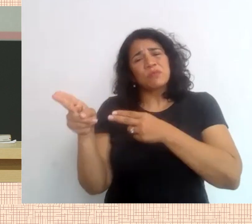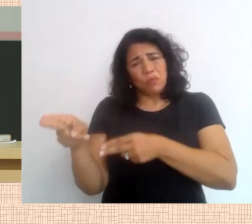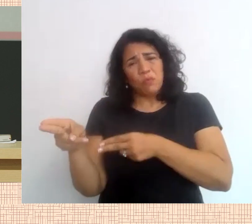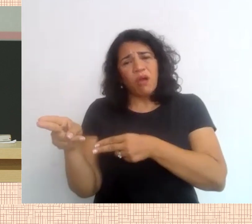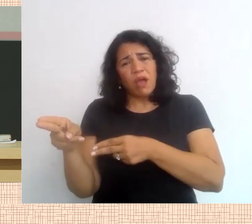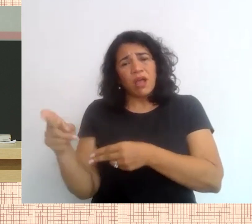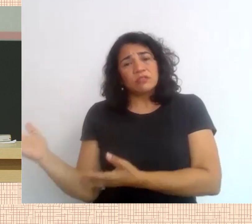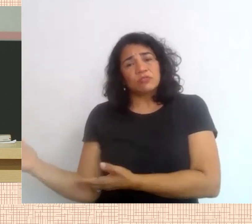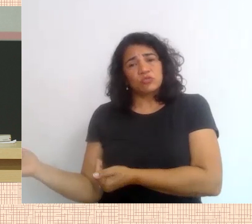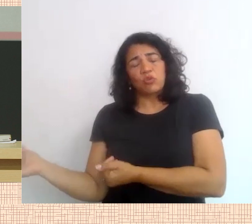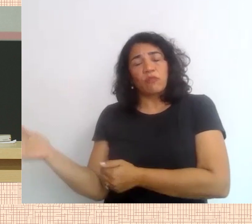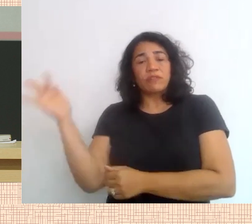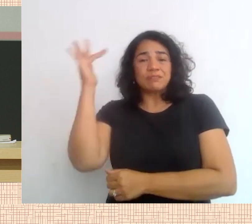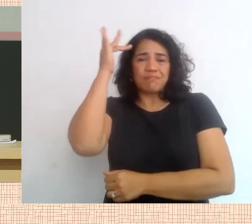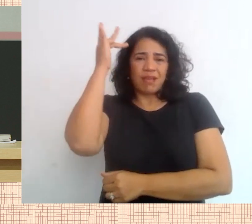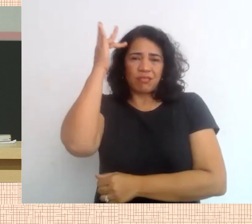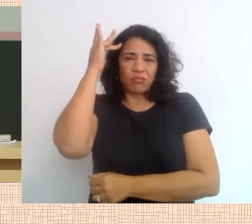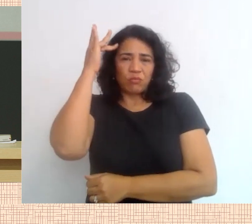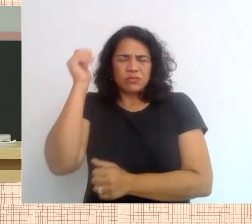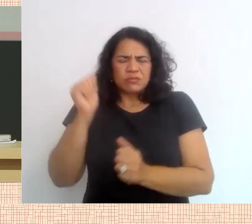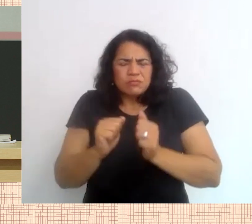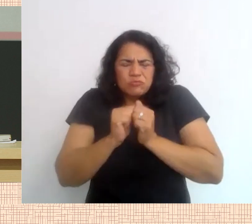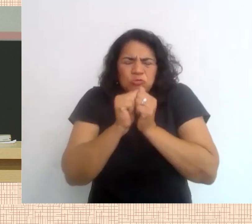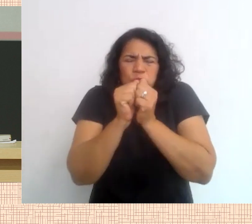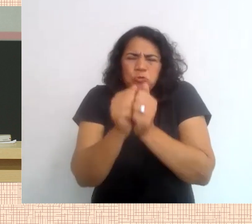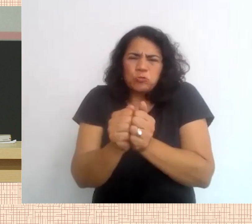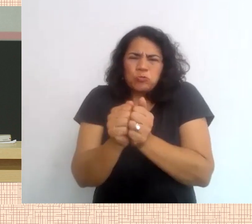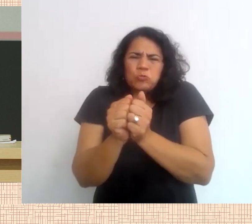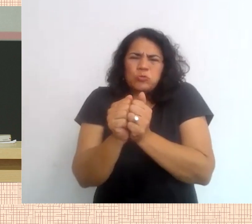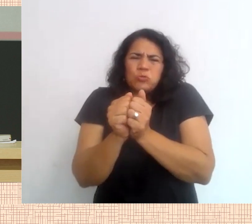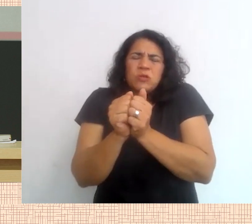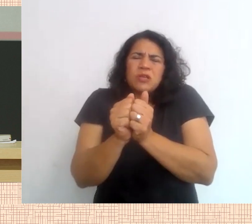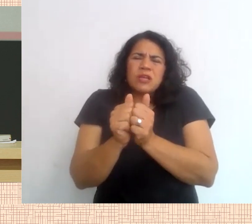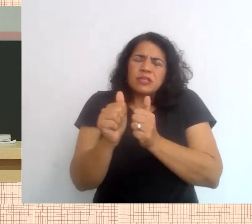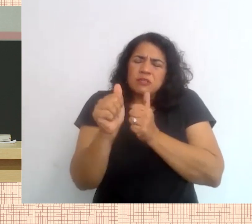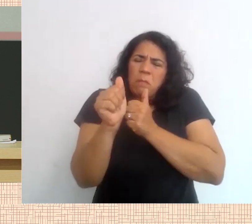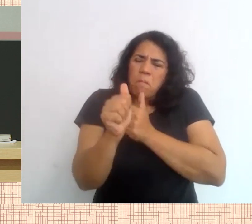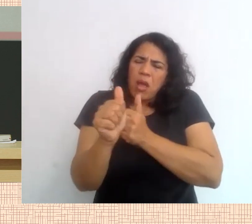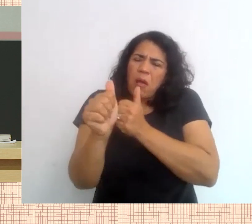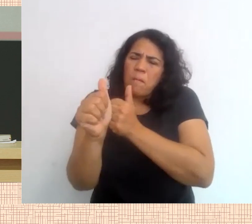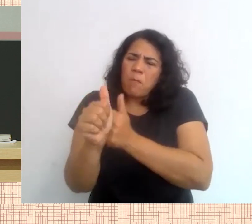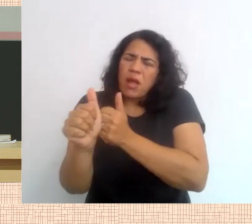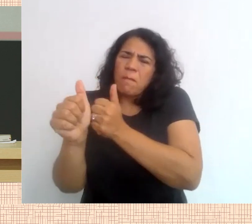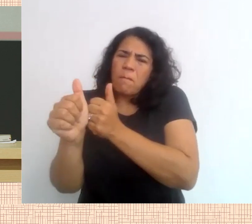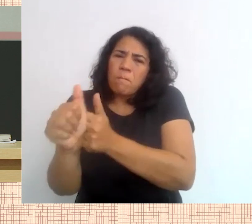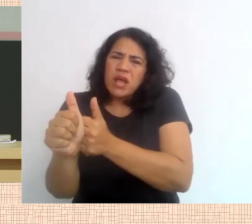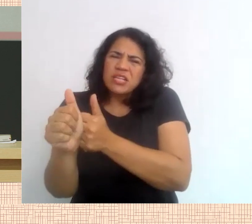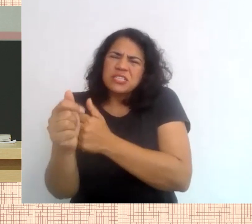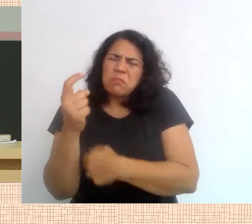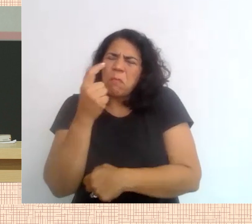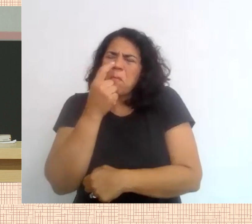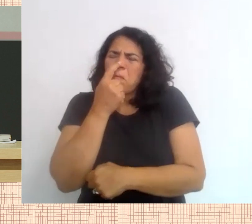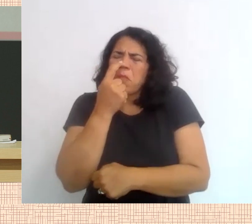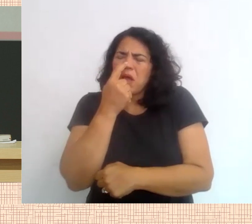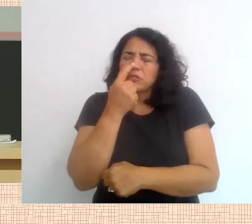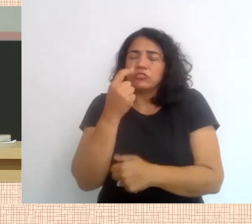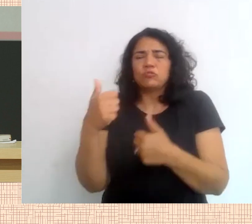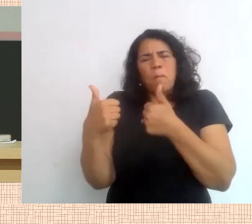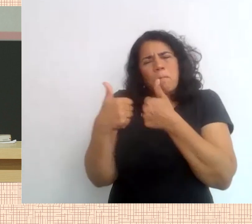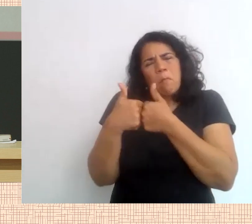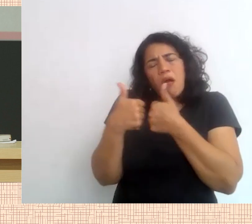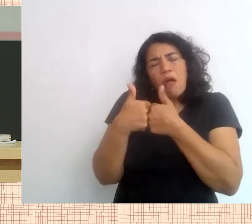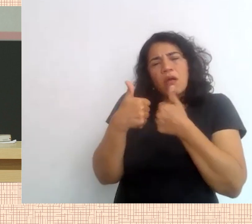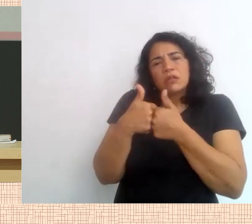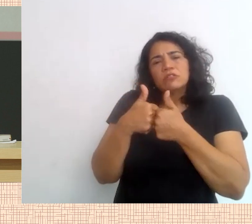bem alinhados, segue de perto a palavra, segue de perto, né, o